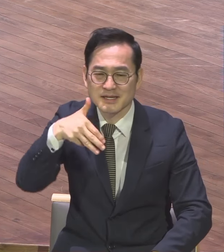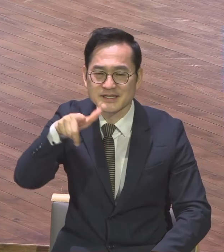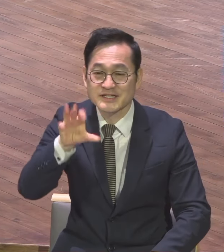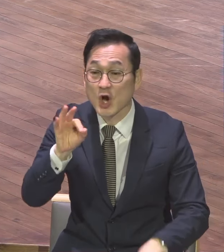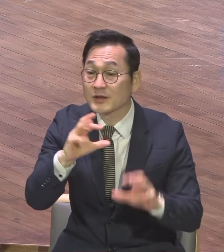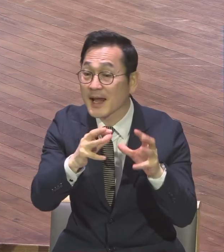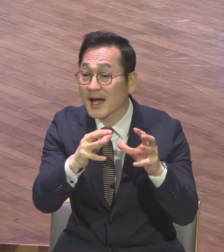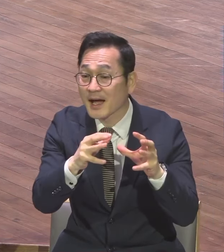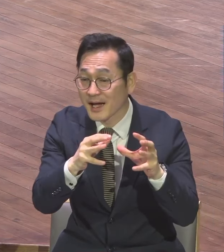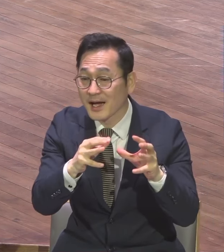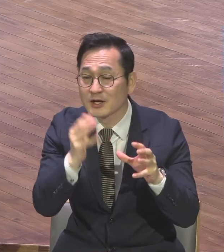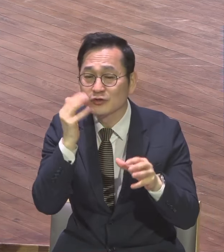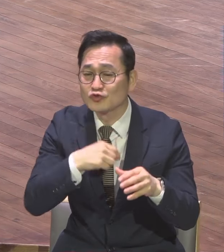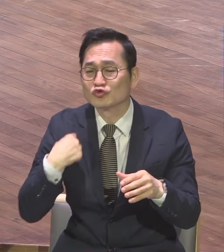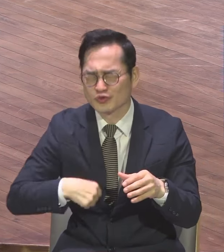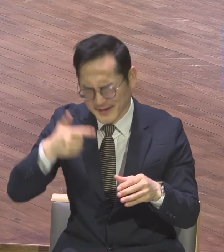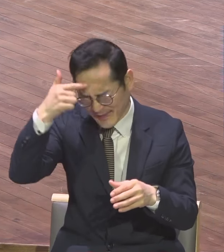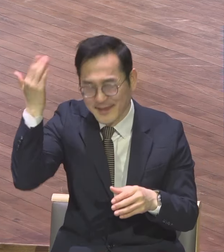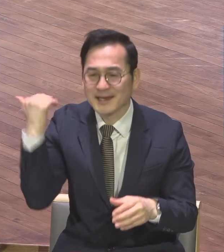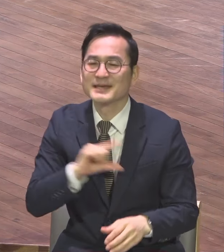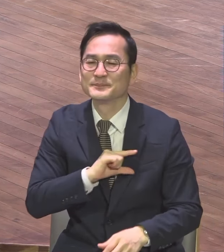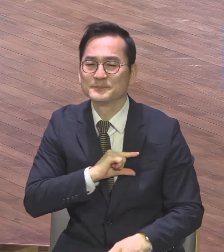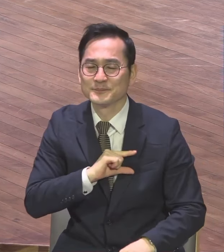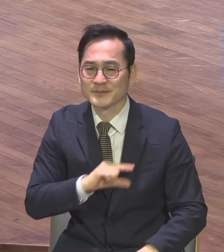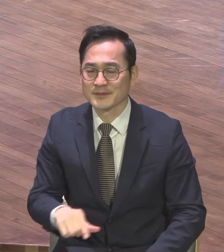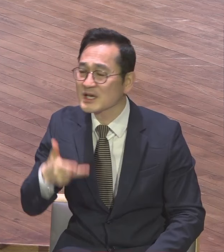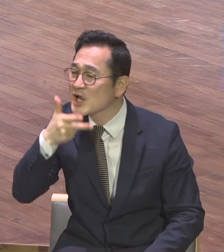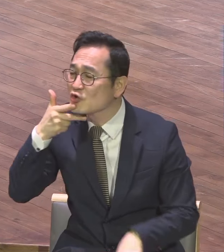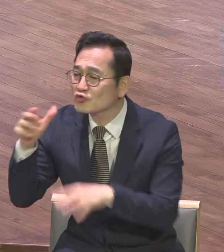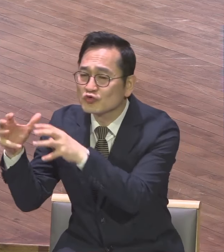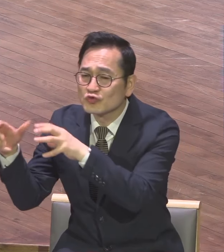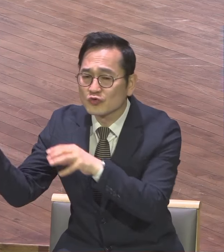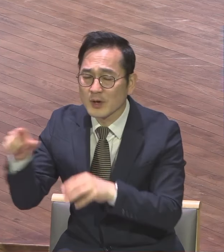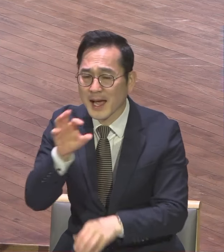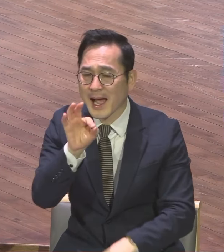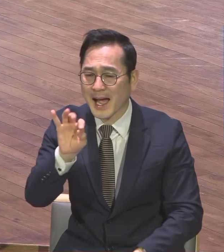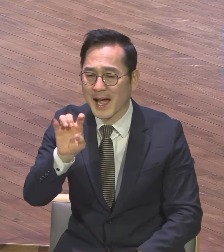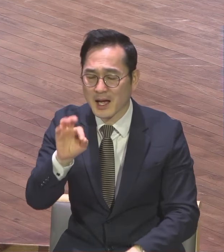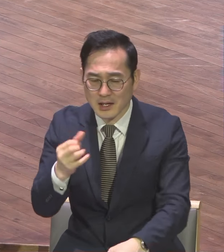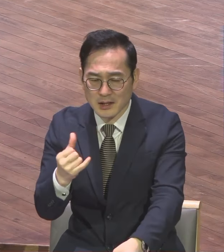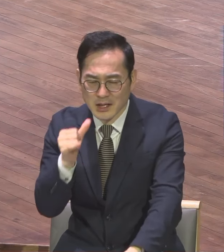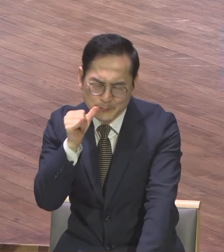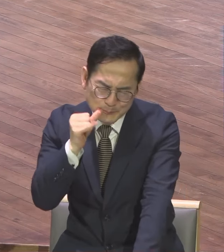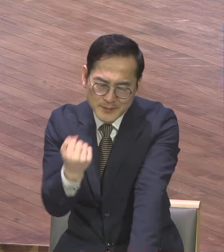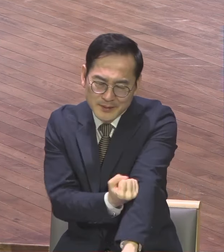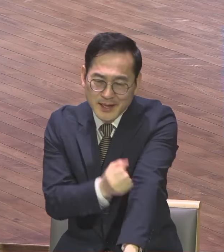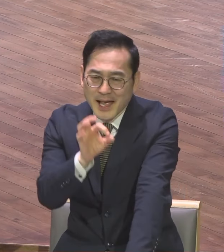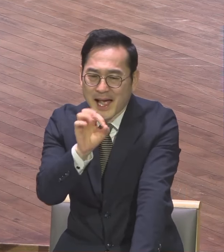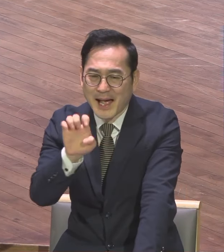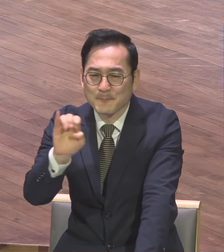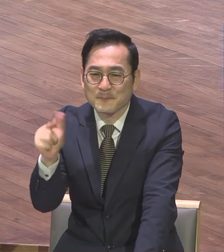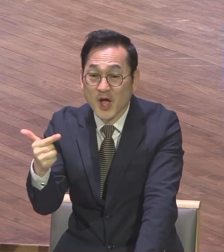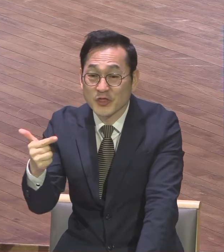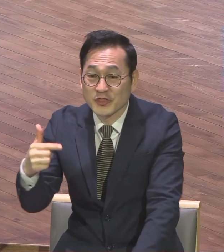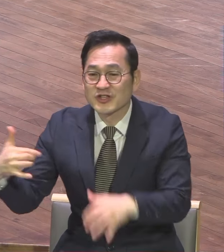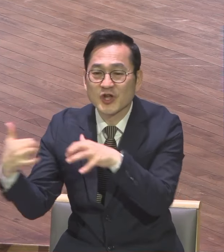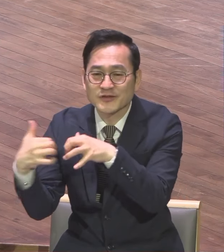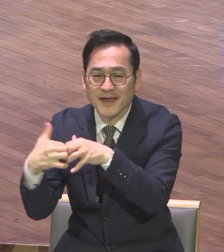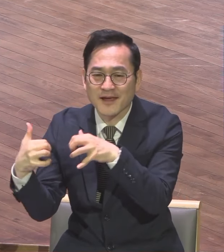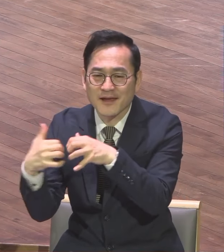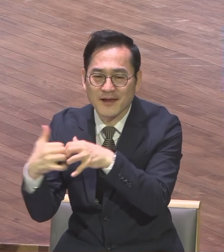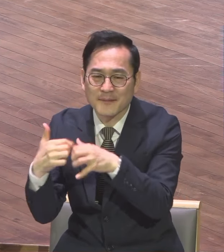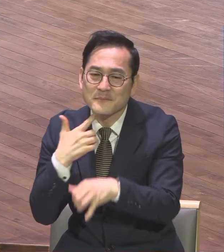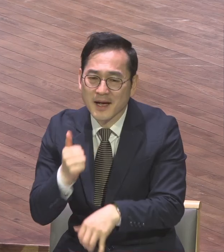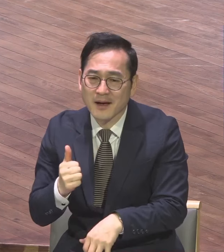청나라 때 영국과 아편 전쟁이 벌어져 가지고 청나라가 패하면서 한시적으로